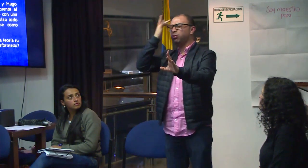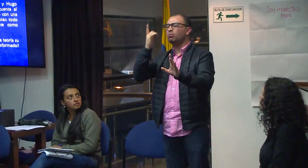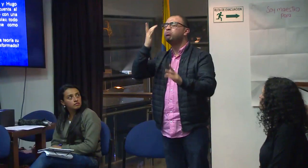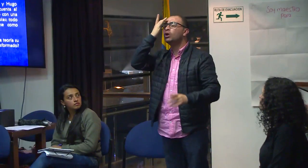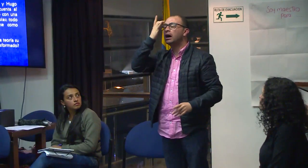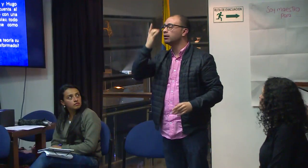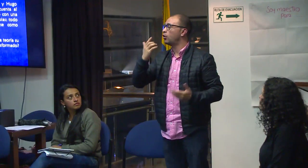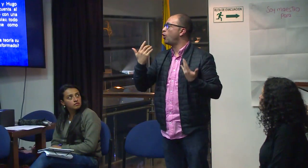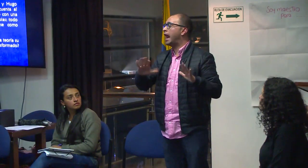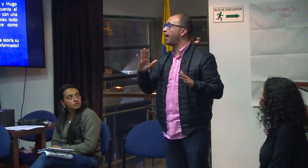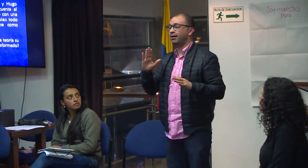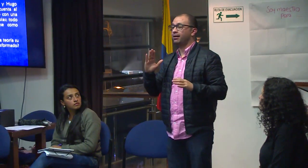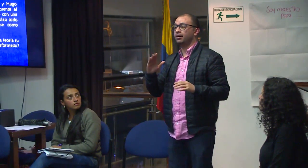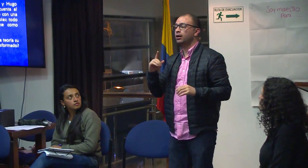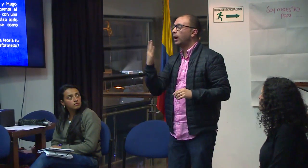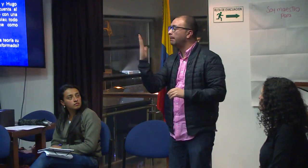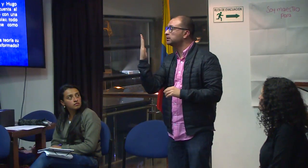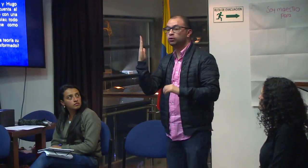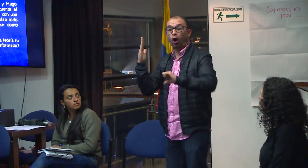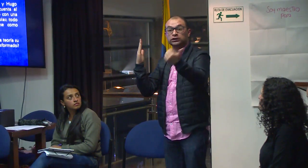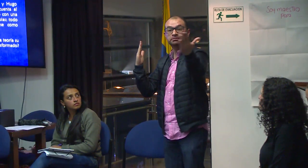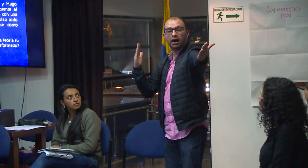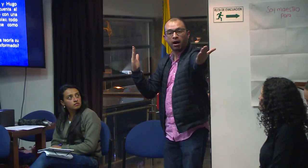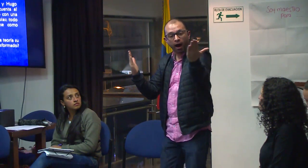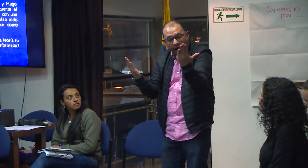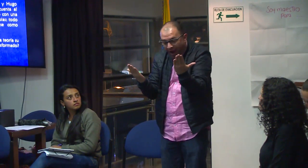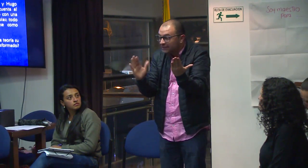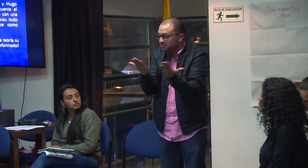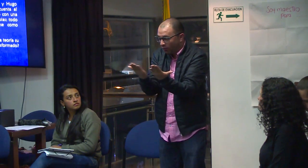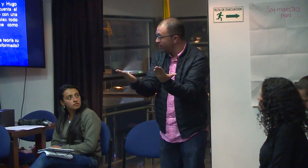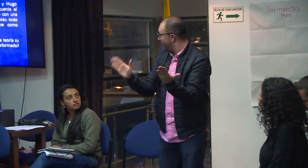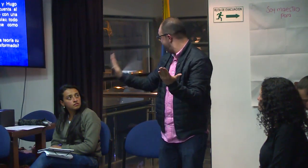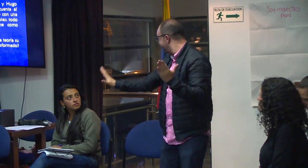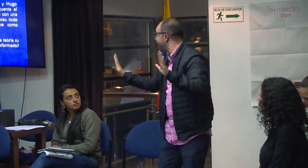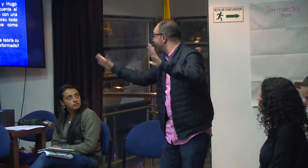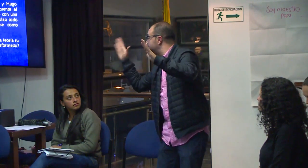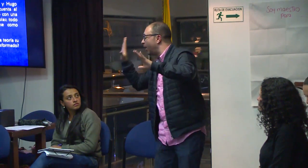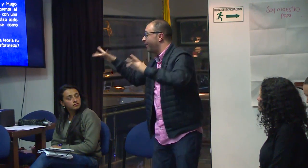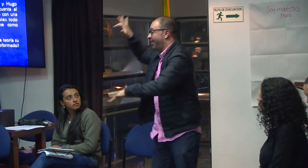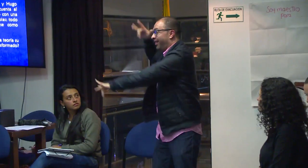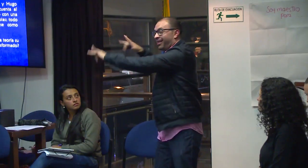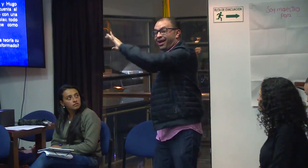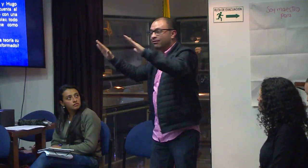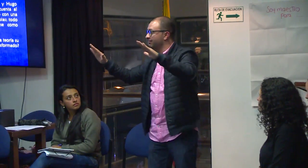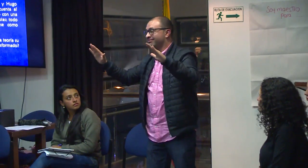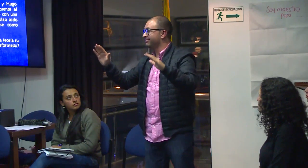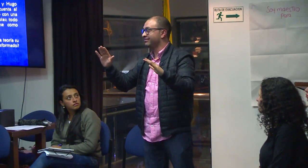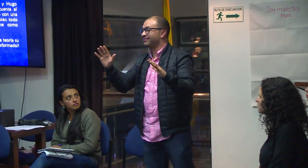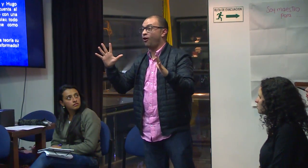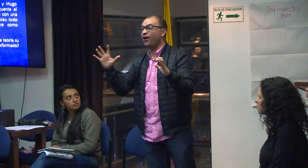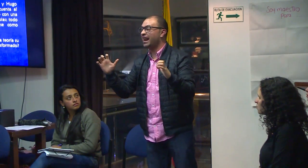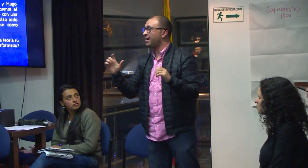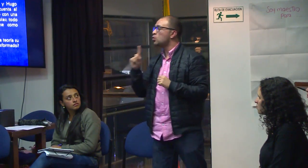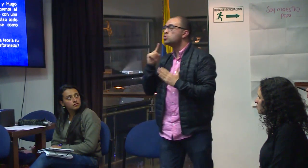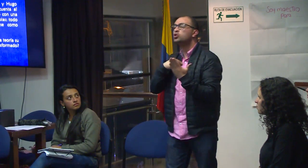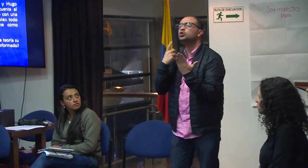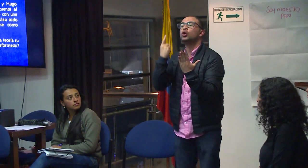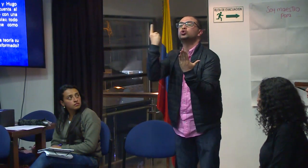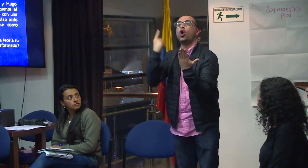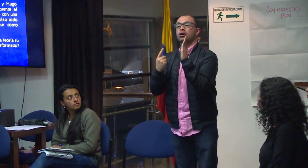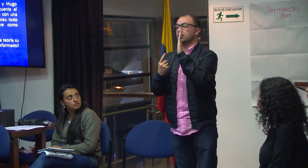Y cuando voy afuera y me dicen, usted no es, usted no tiene, y si hiciéramos el ejercicio de que todos